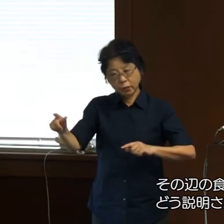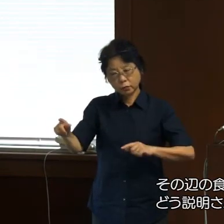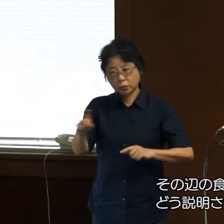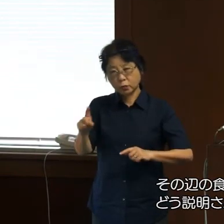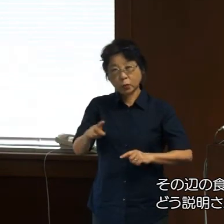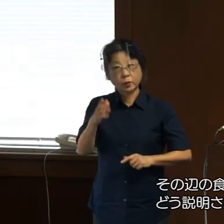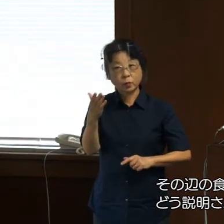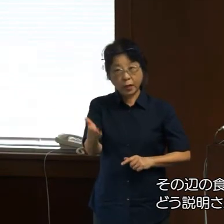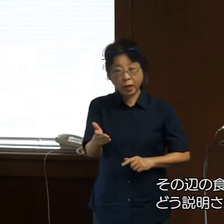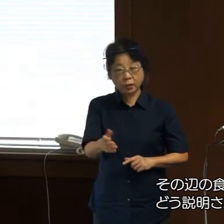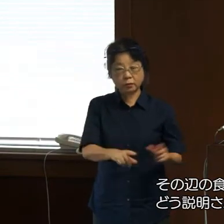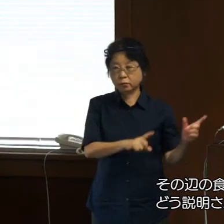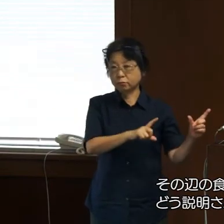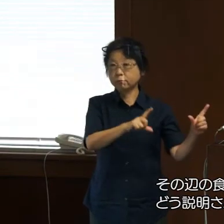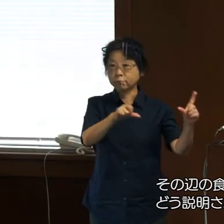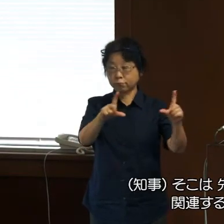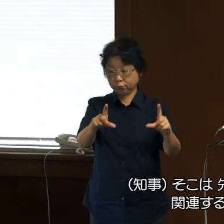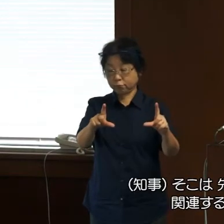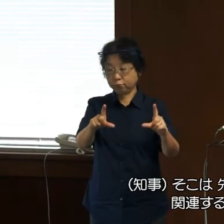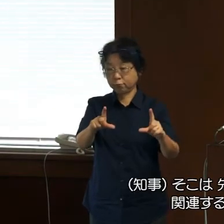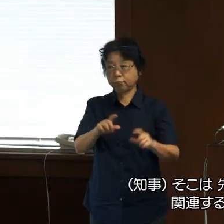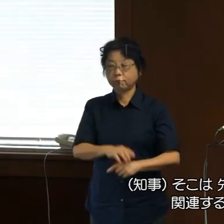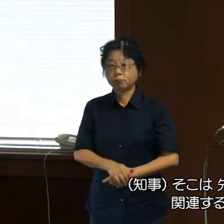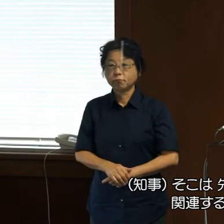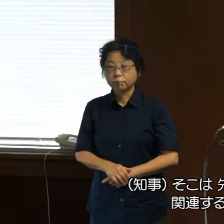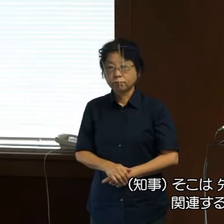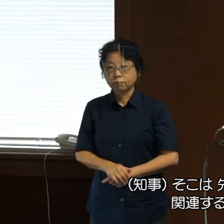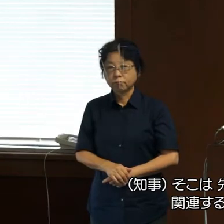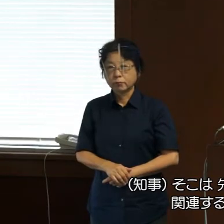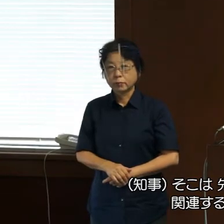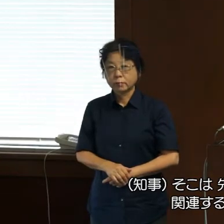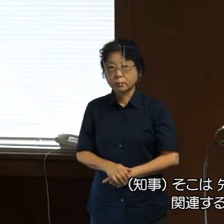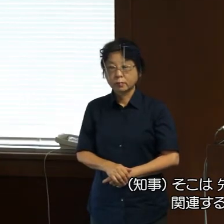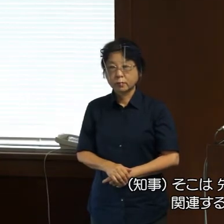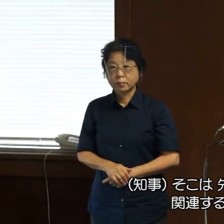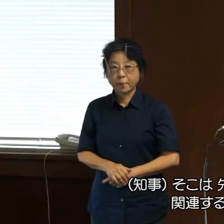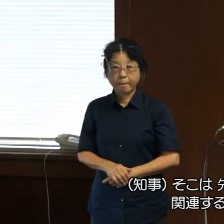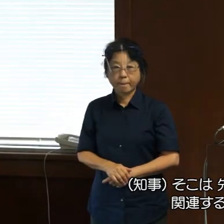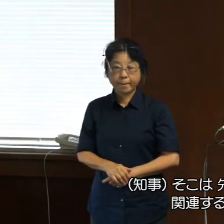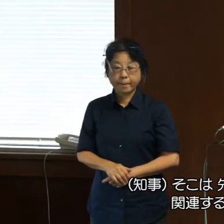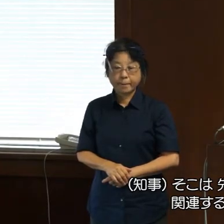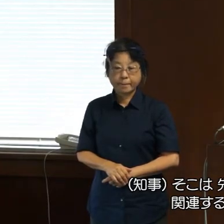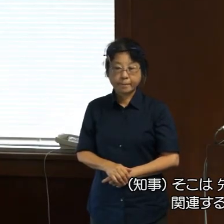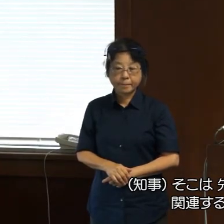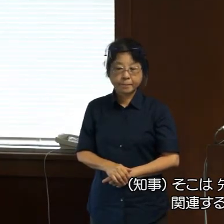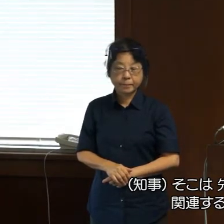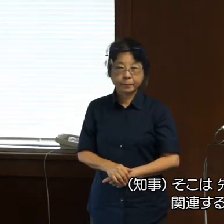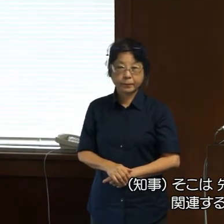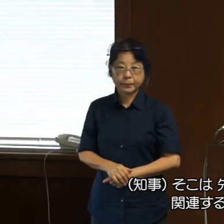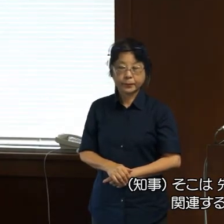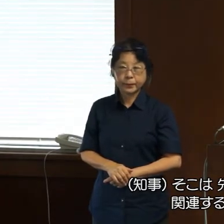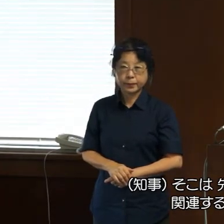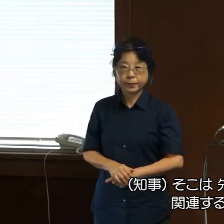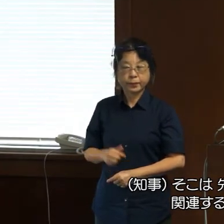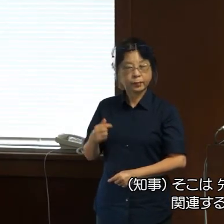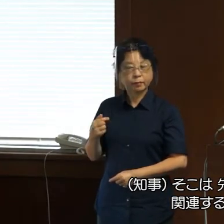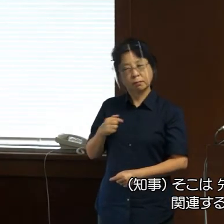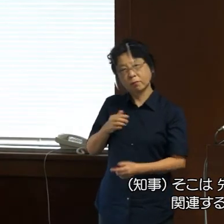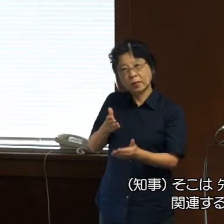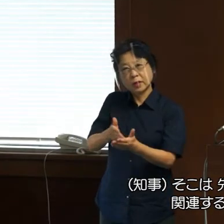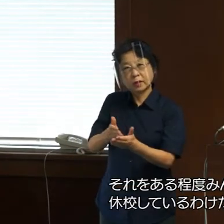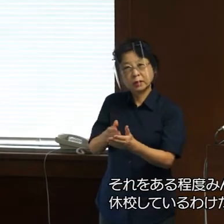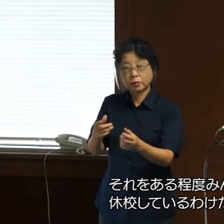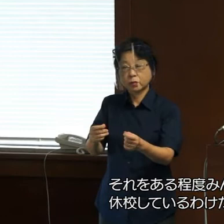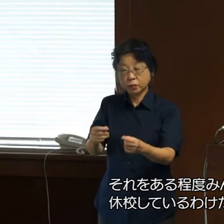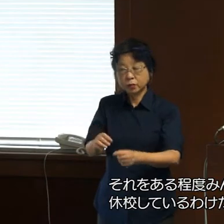されるんですか。 そこは先ほど、話したところにも関連するんだけ